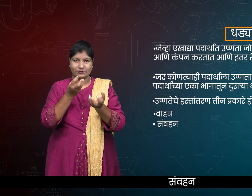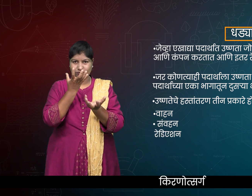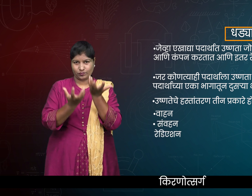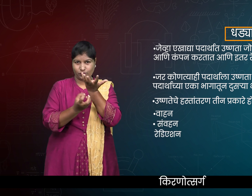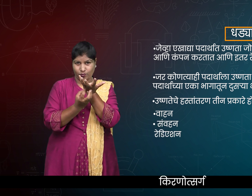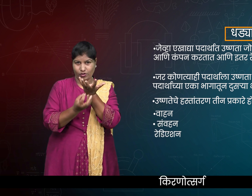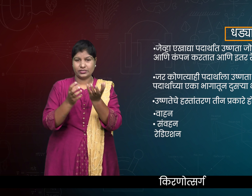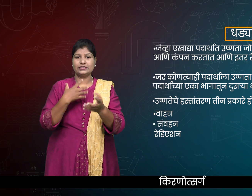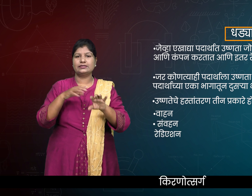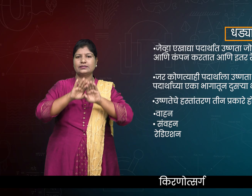किरणोत्सर्ग.